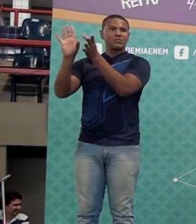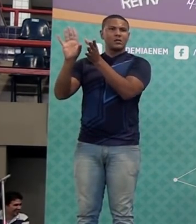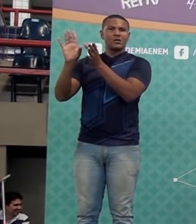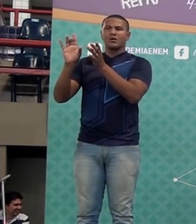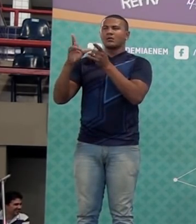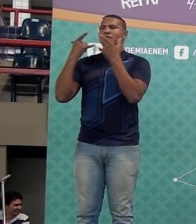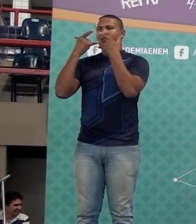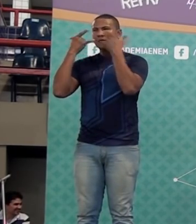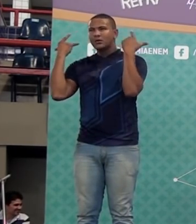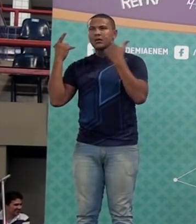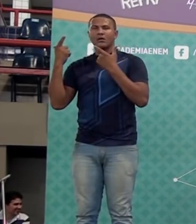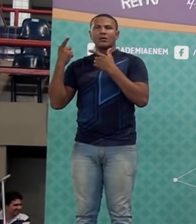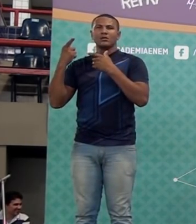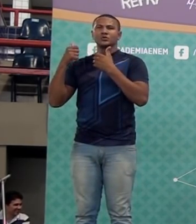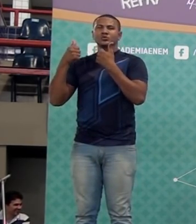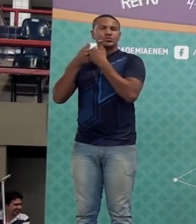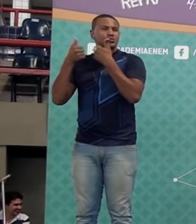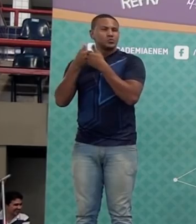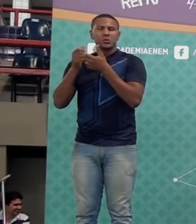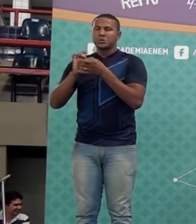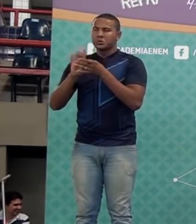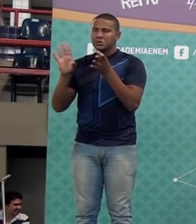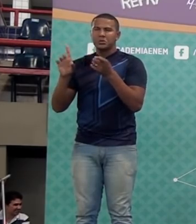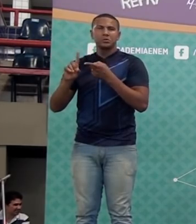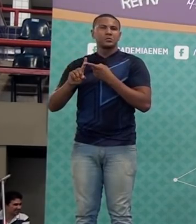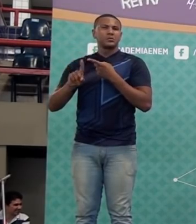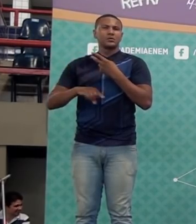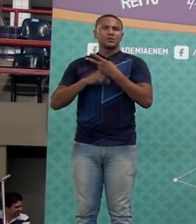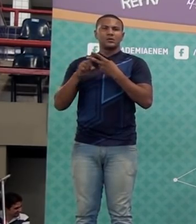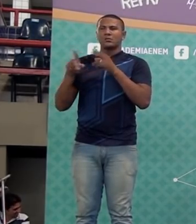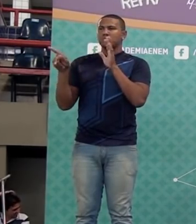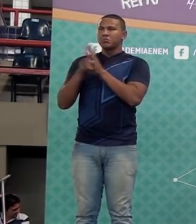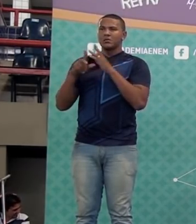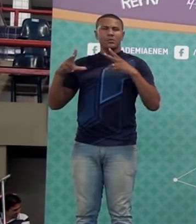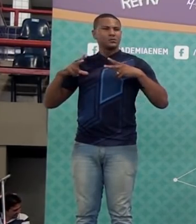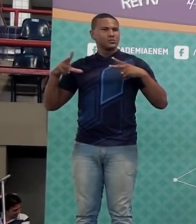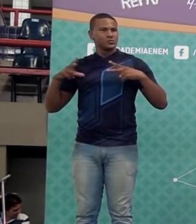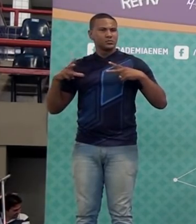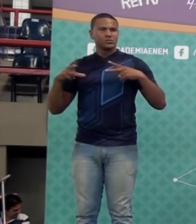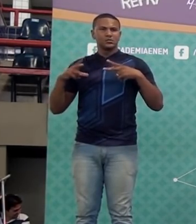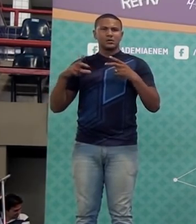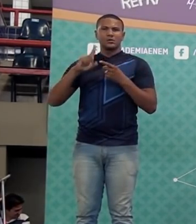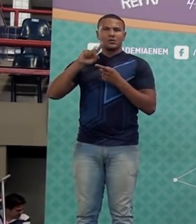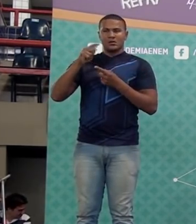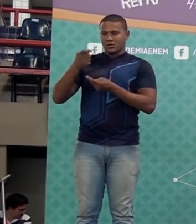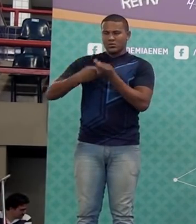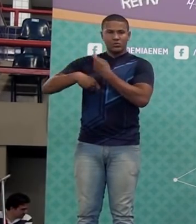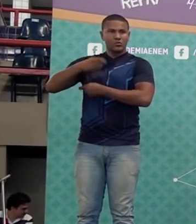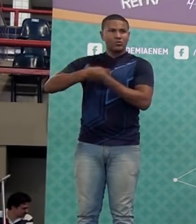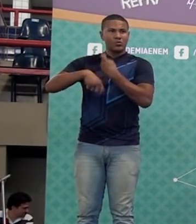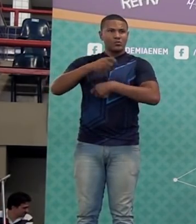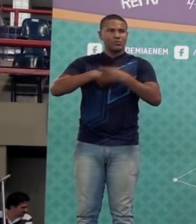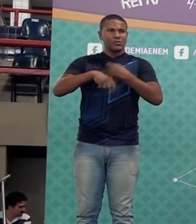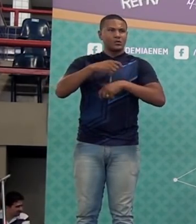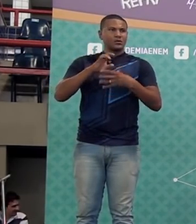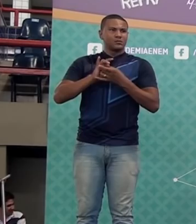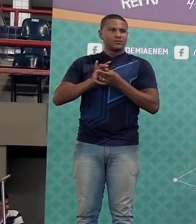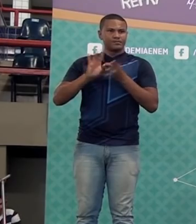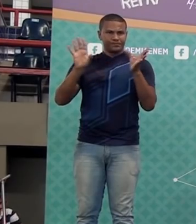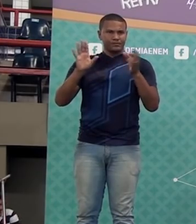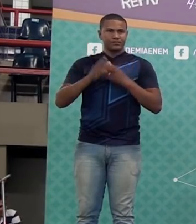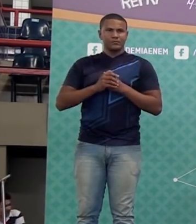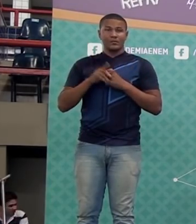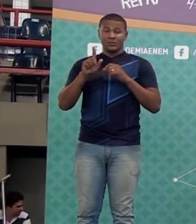capital, livre concorrência, livre iniciativa, propriedade privada, que a economia deve... A liberdade econômica. Quem é